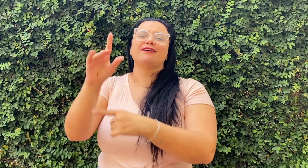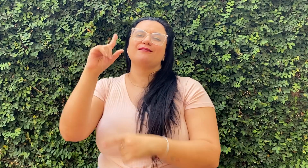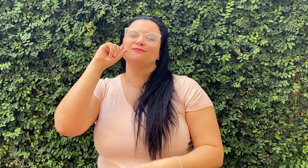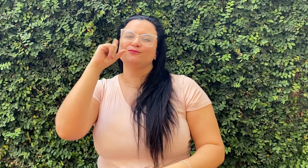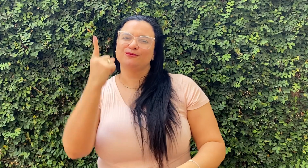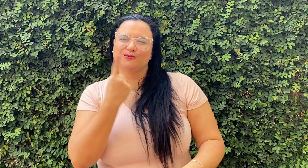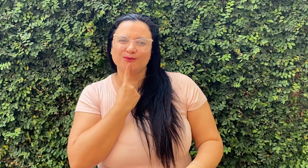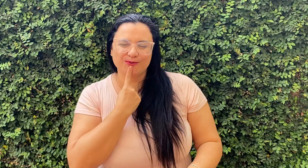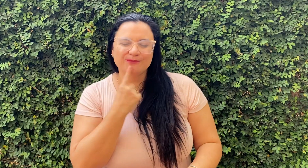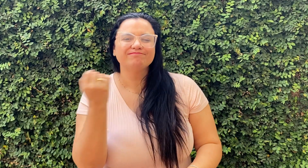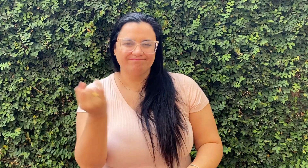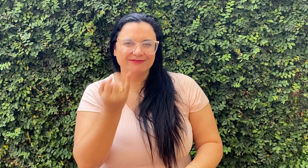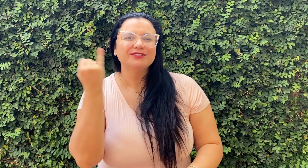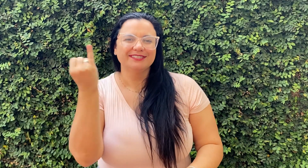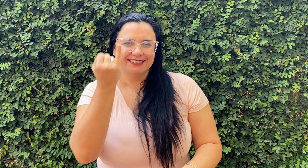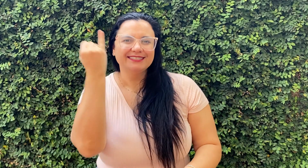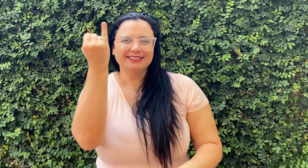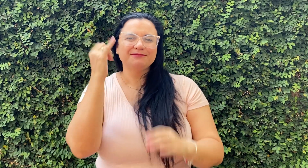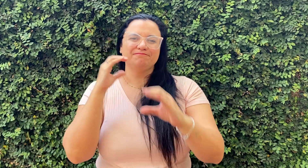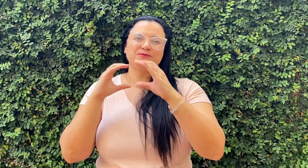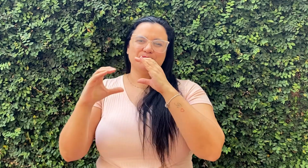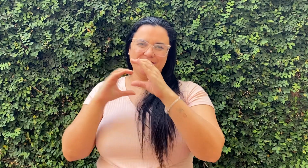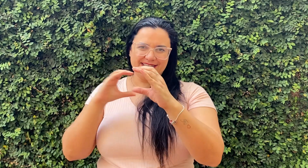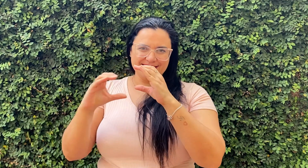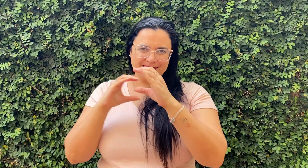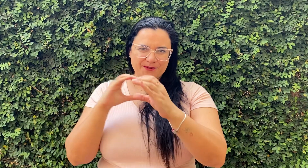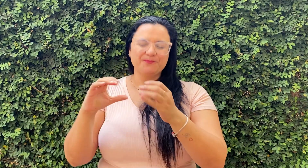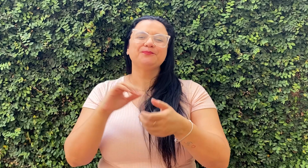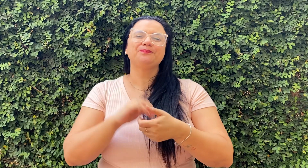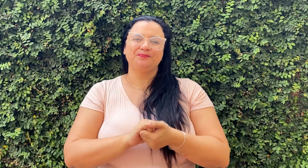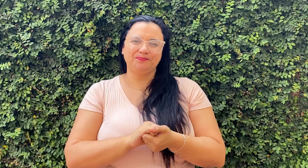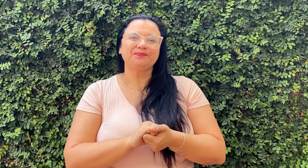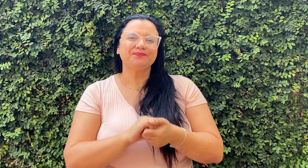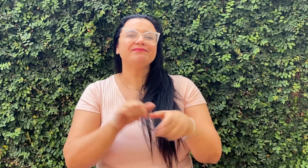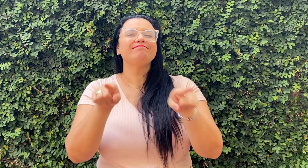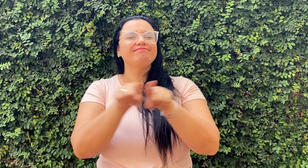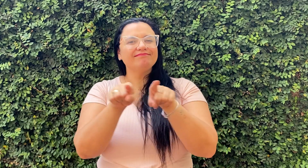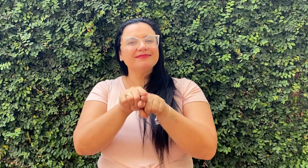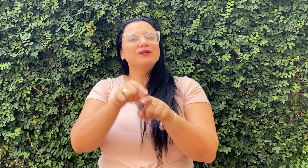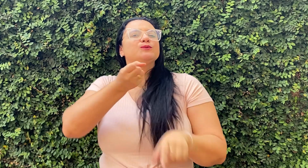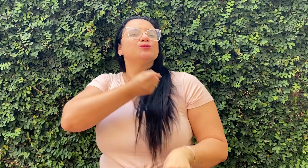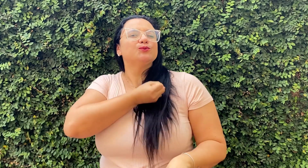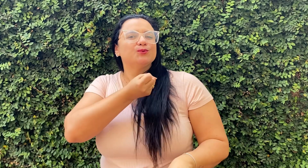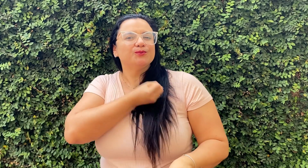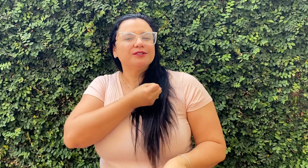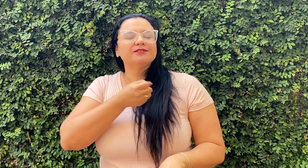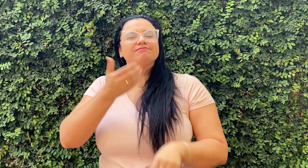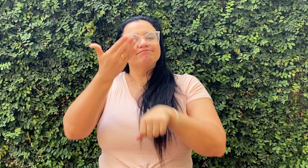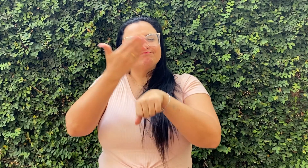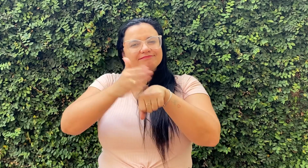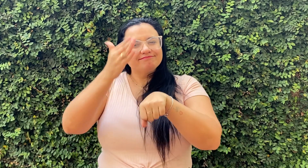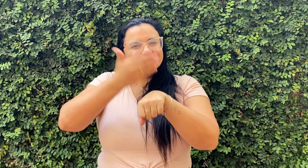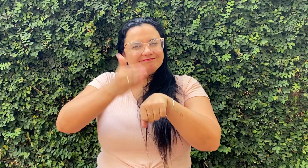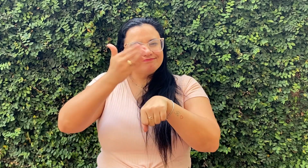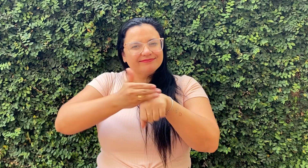conversa inicial, para você poder ajudar um surdo e também comunicar. Os números